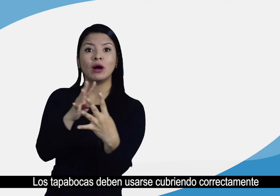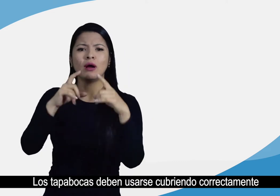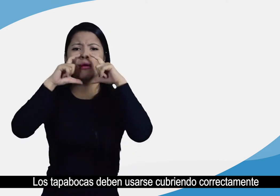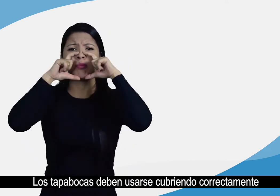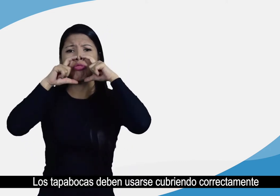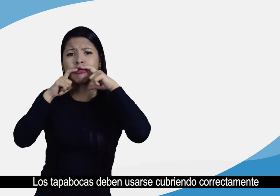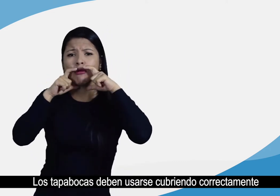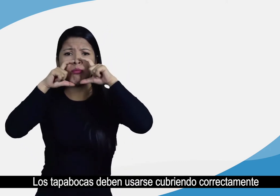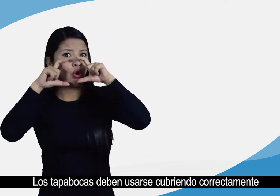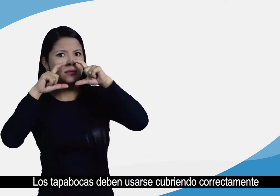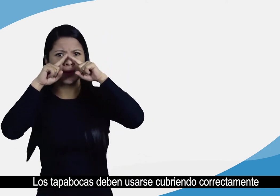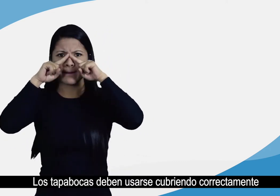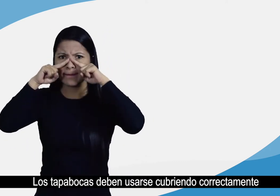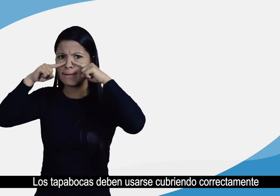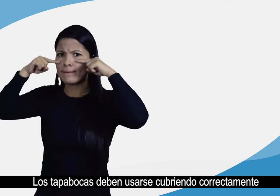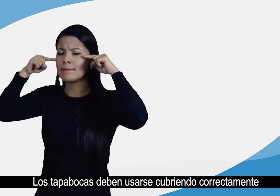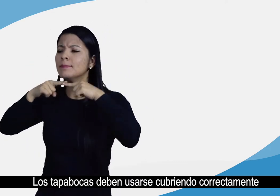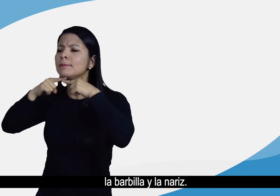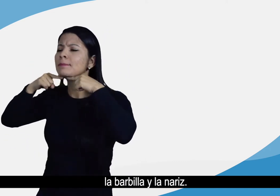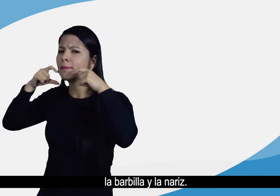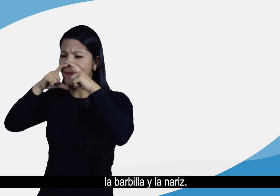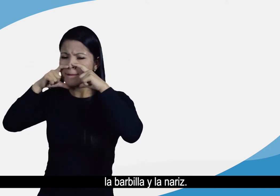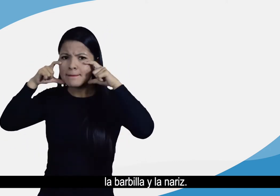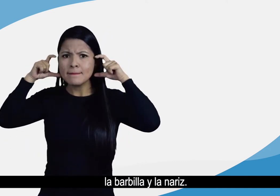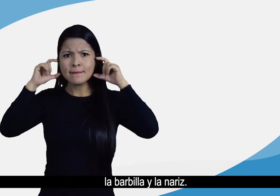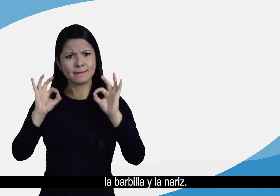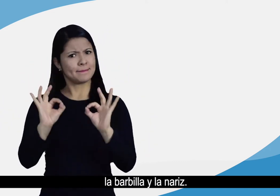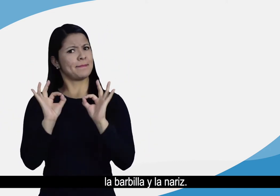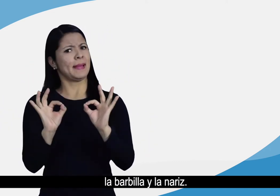Los tapabocas deben usarse cubriendo correctamente la barbilla y la nariz.